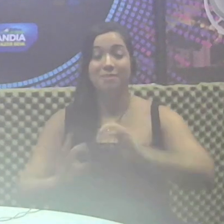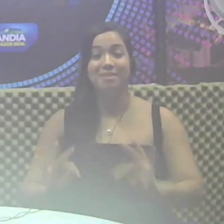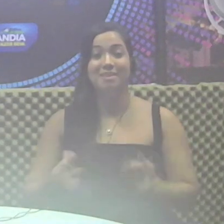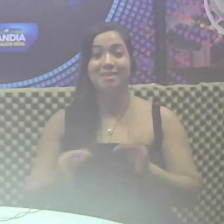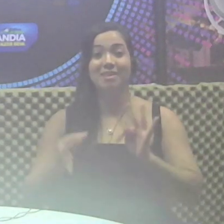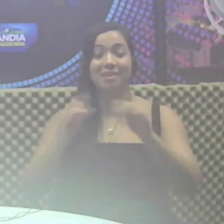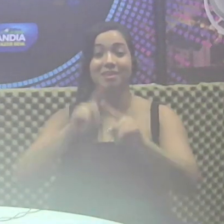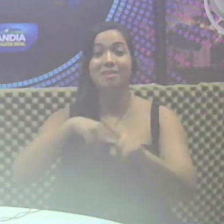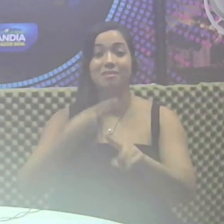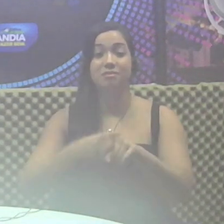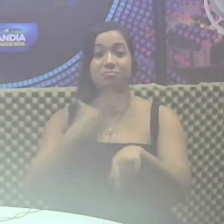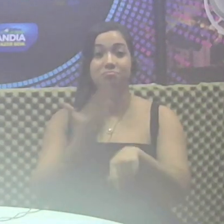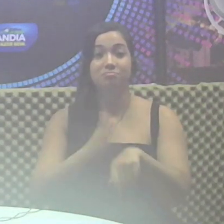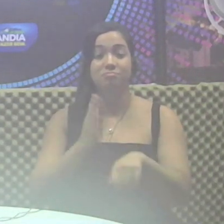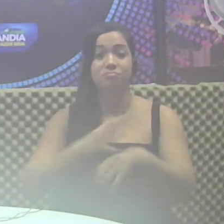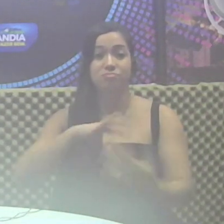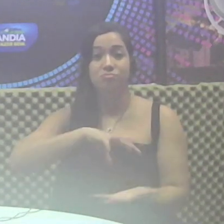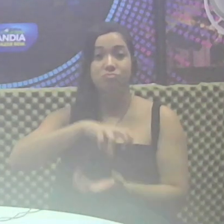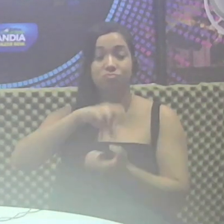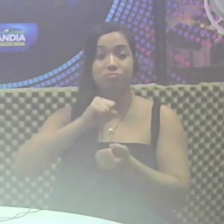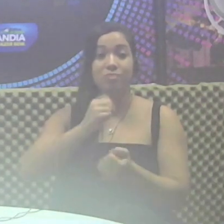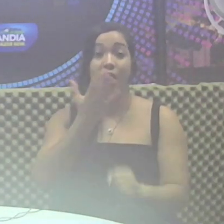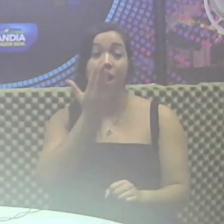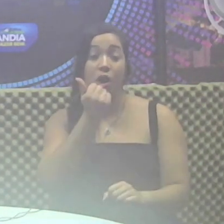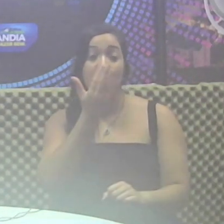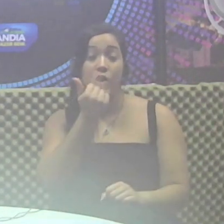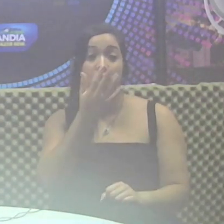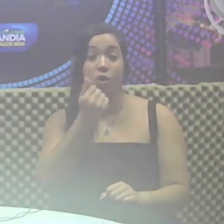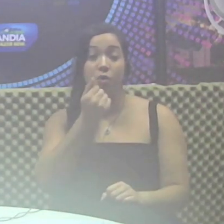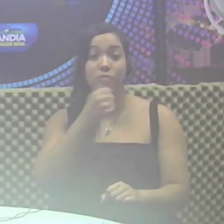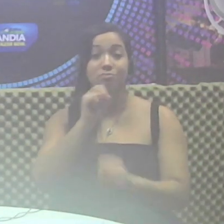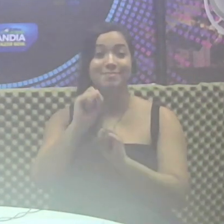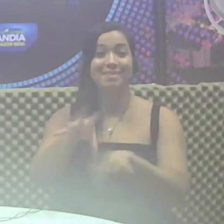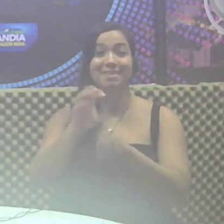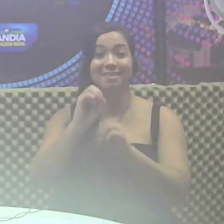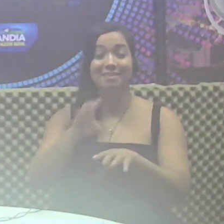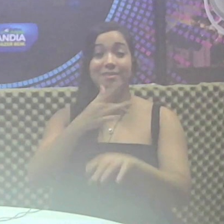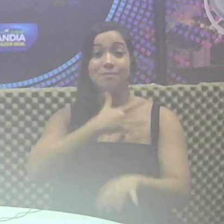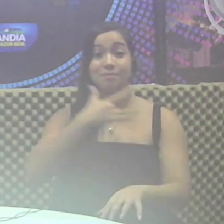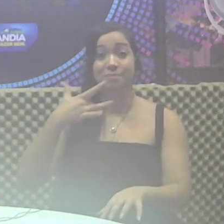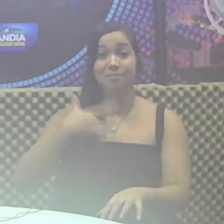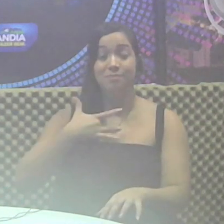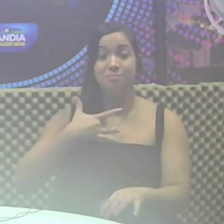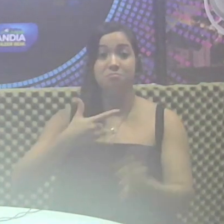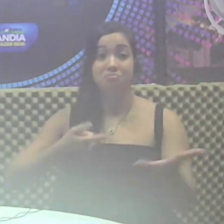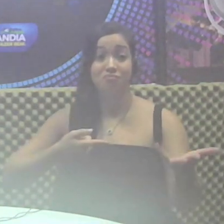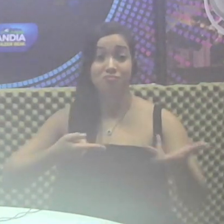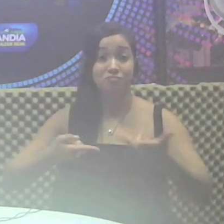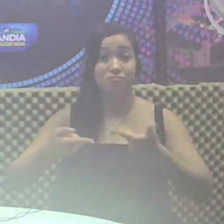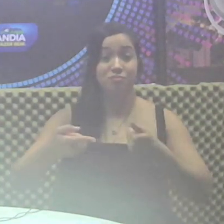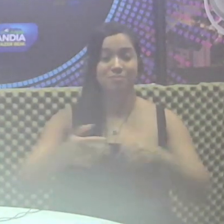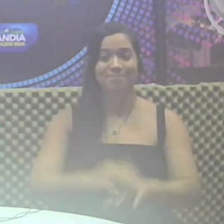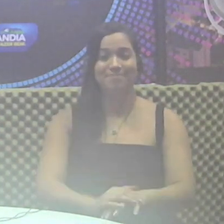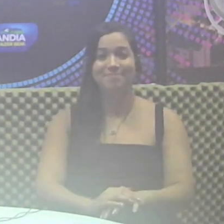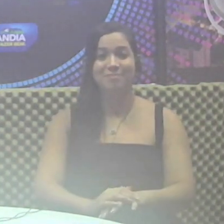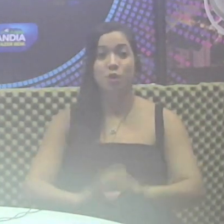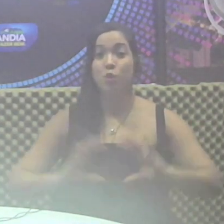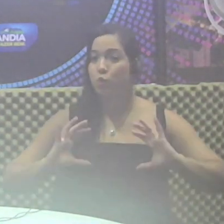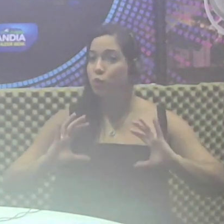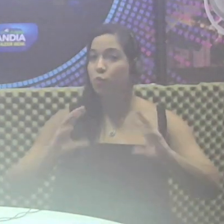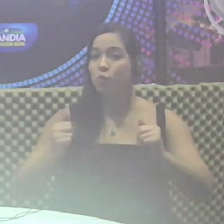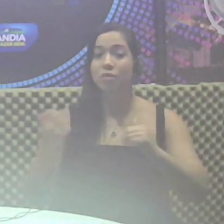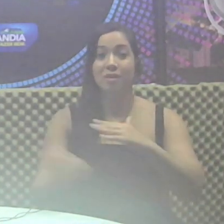e atividades de suporte como alimentação, educação, saúde, entre outros. Todas as empresas